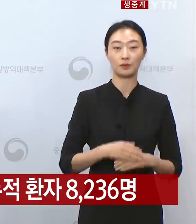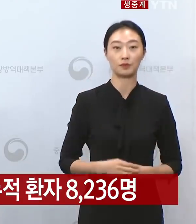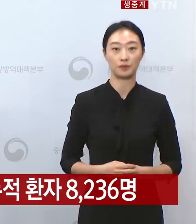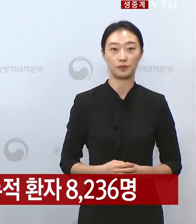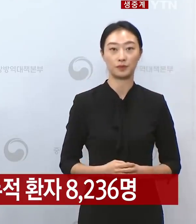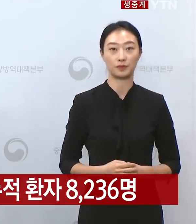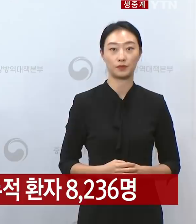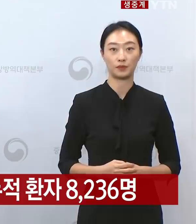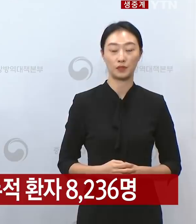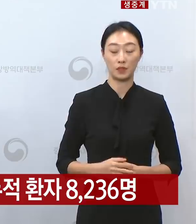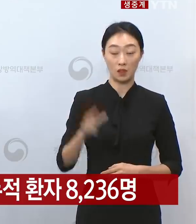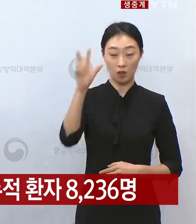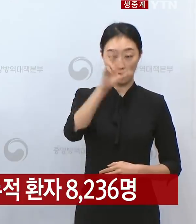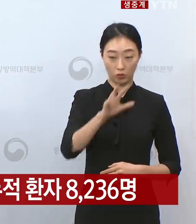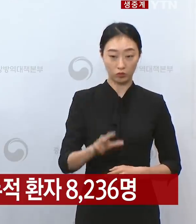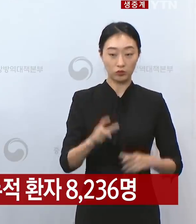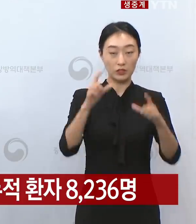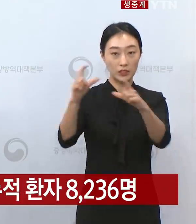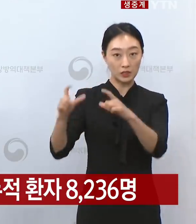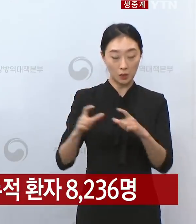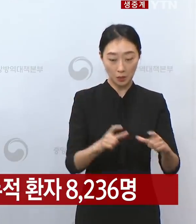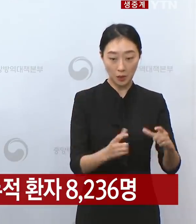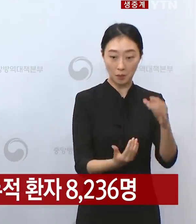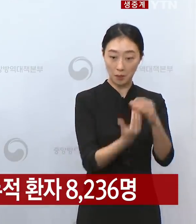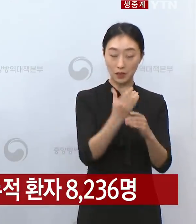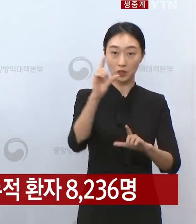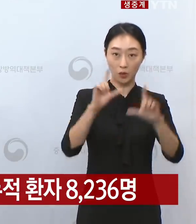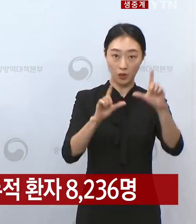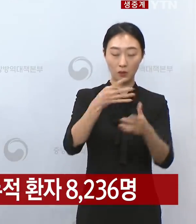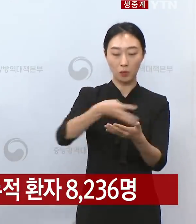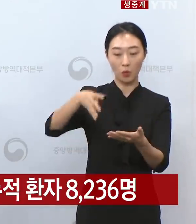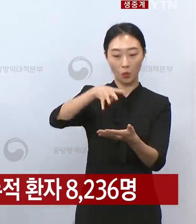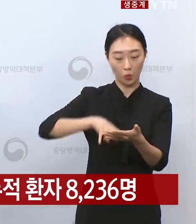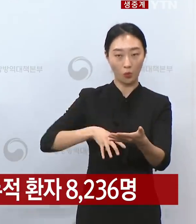지역별 발생 현황은 표를 참고해 주시기를 바랍니다.